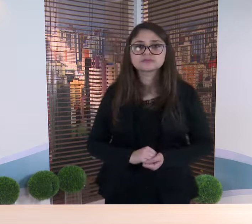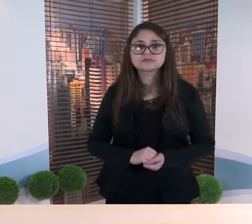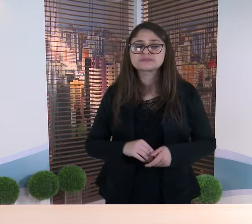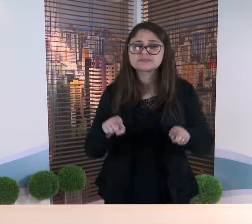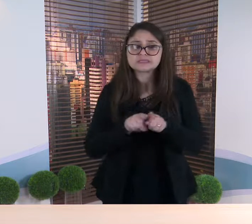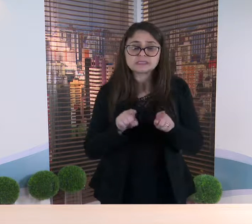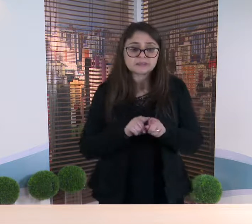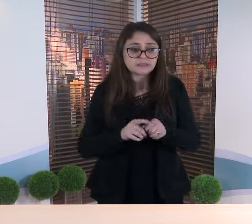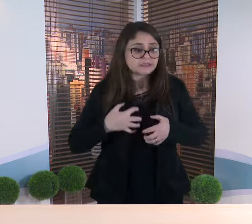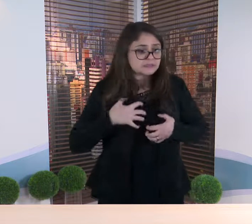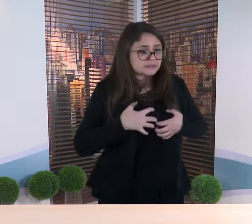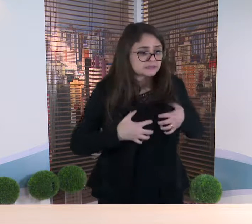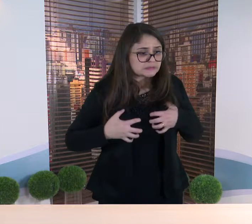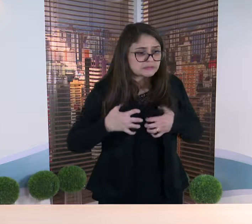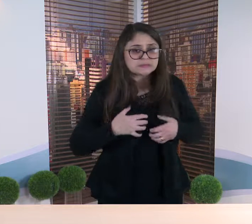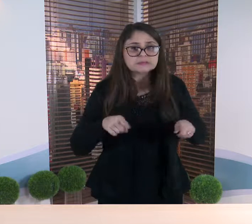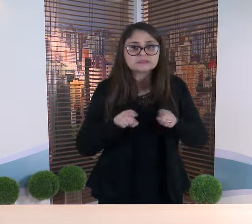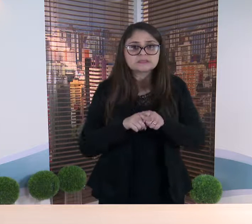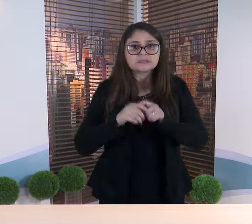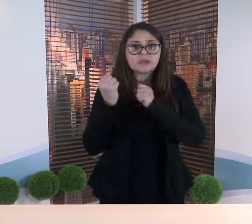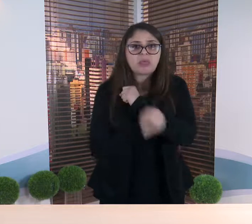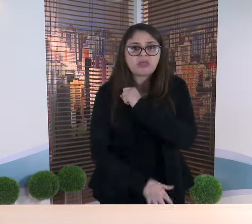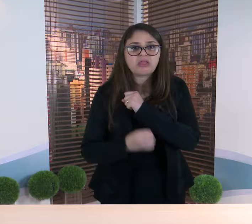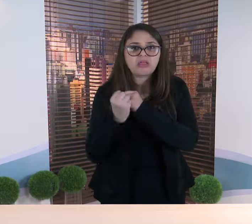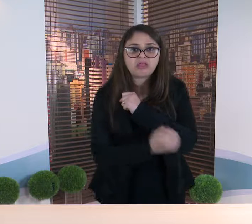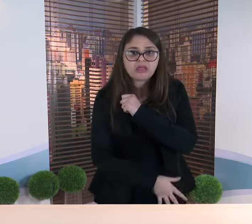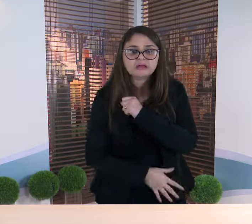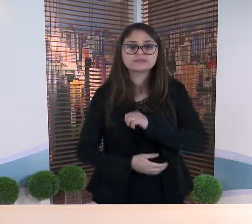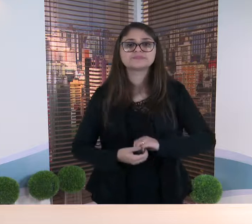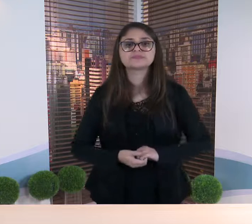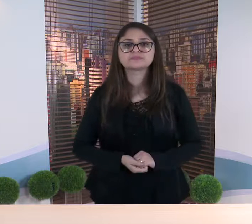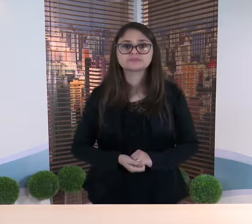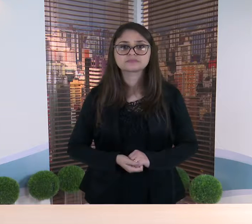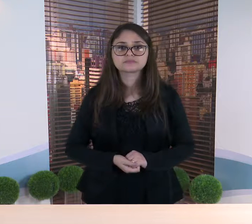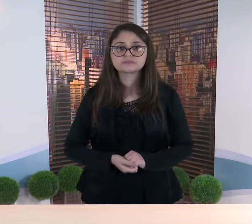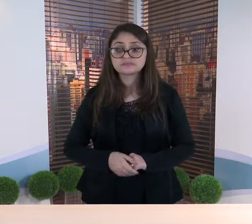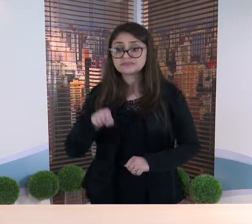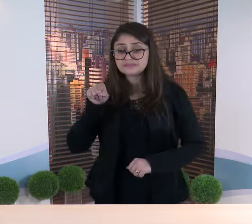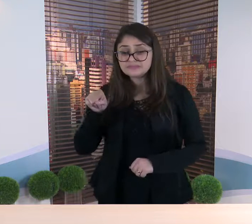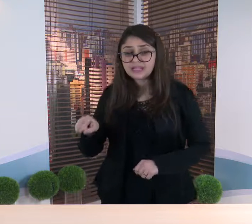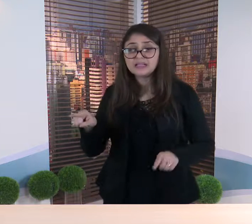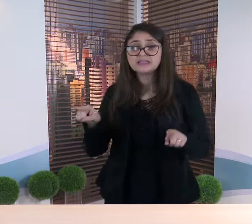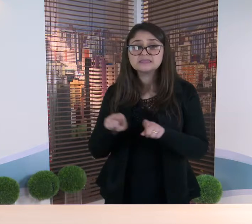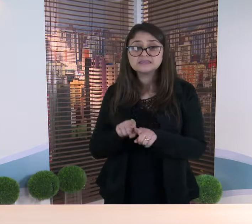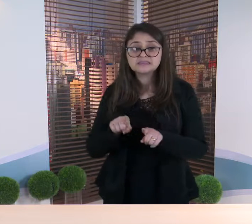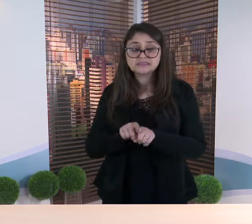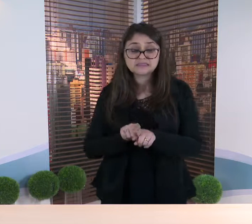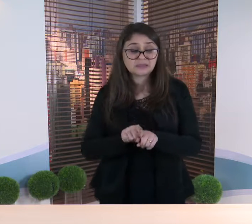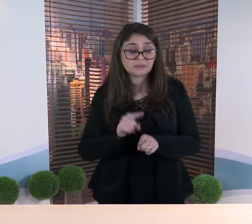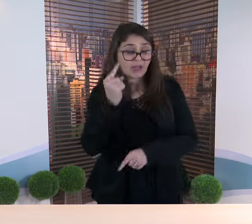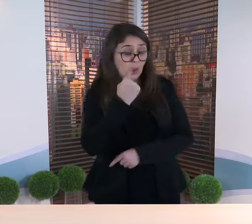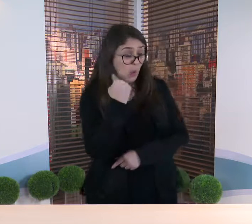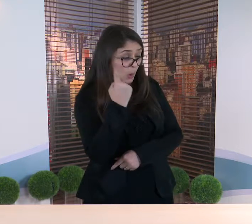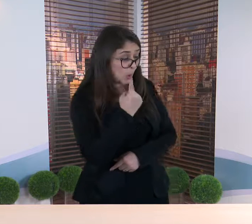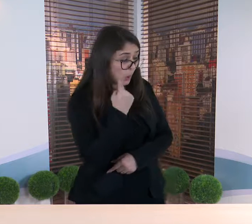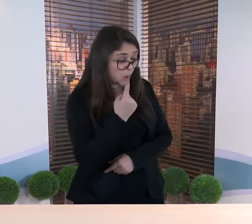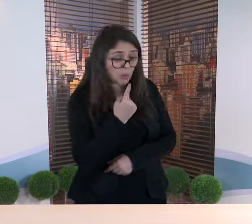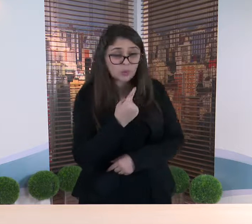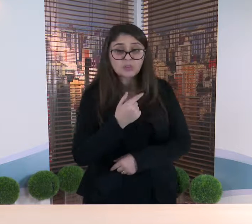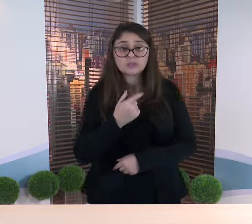como ansiedade e diarreia. O patriarca ainda teve que suportar o delírio, a insônia